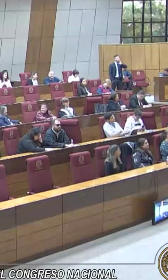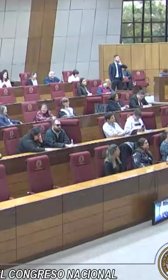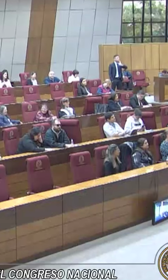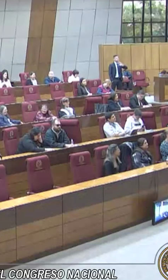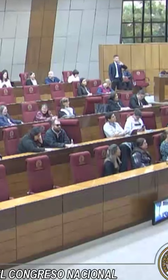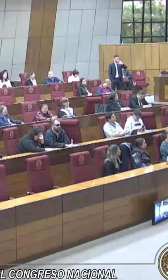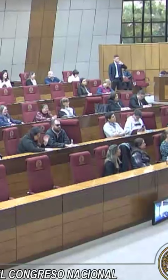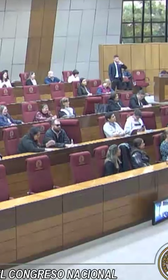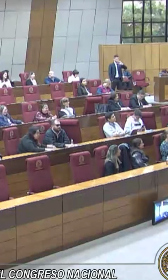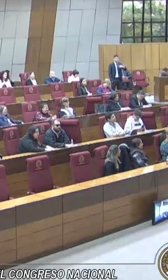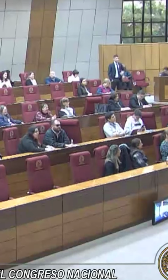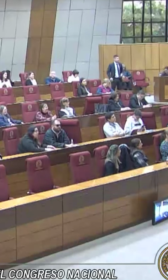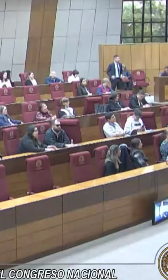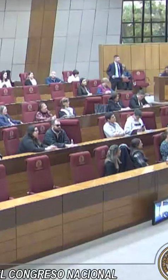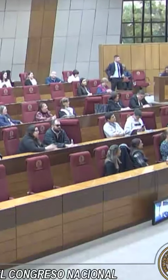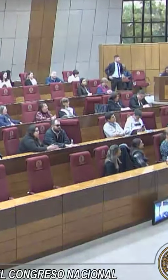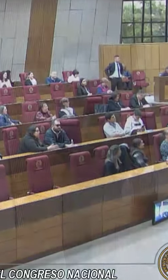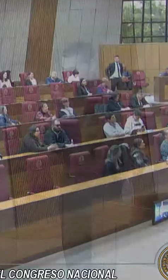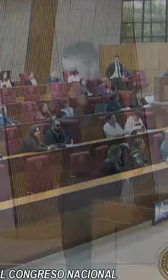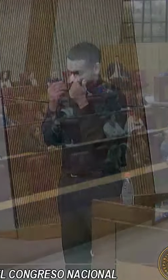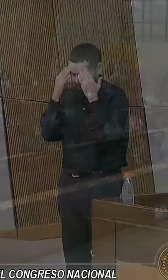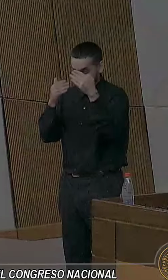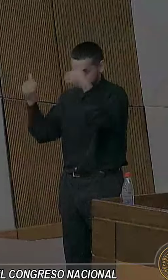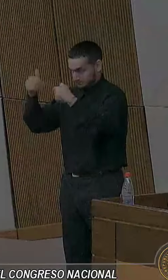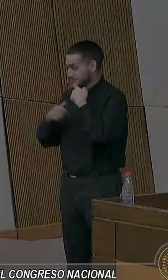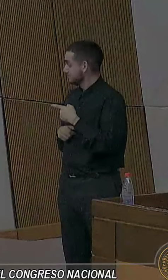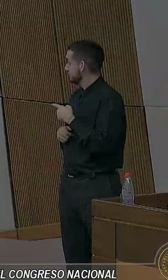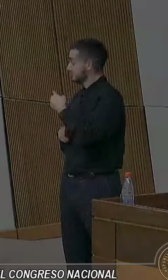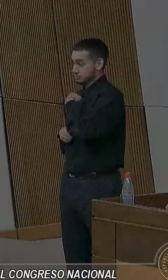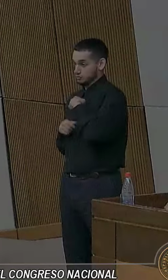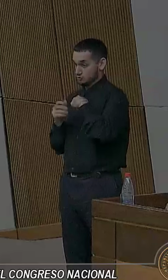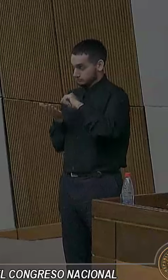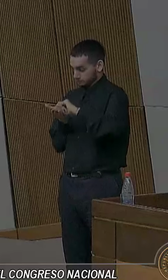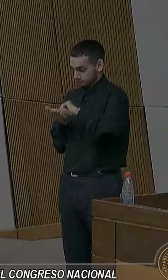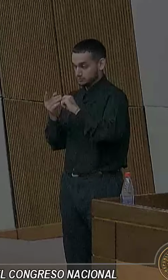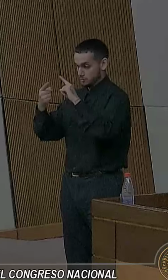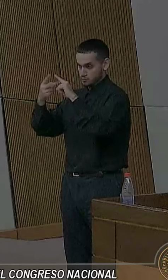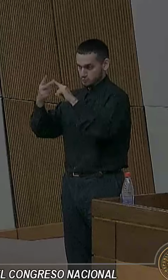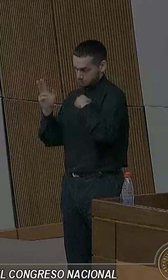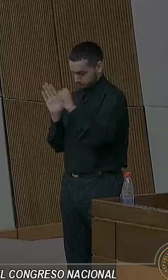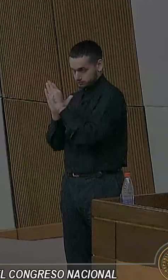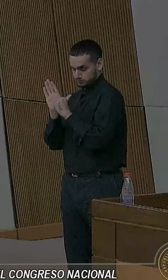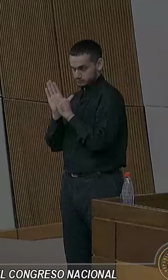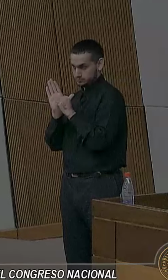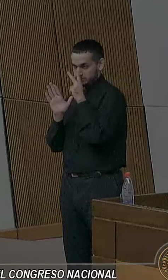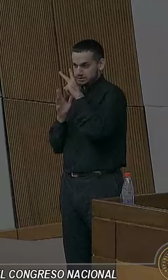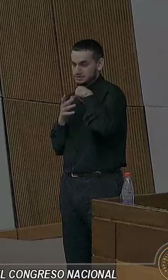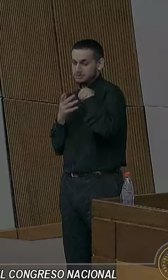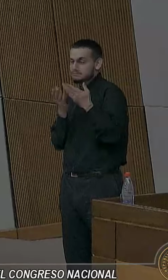Sí, muy buenos días a todos y a todas. Yo anoté dos cosas que quería socializar con